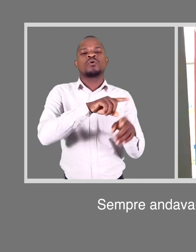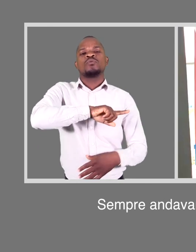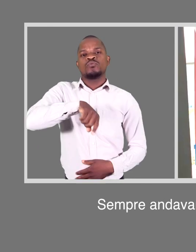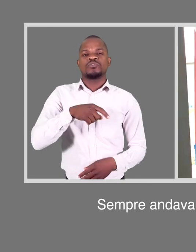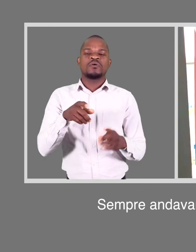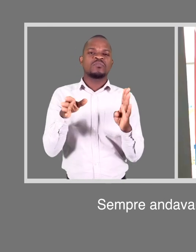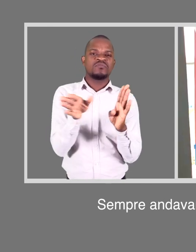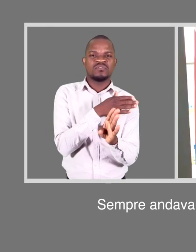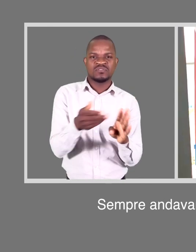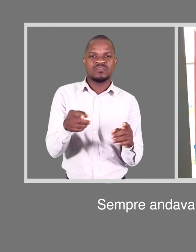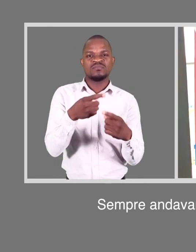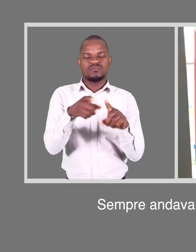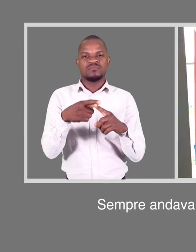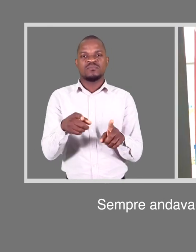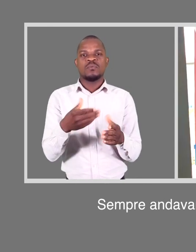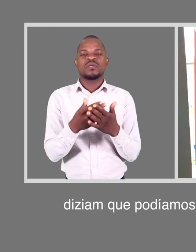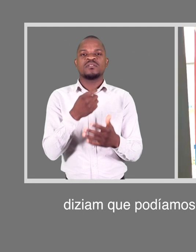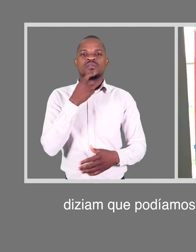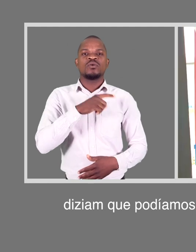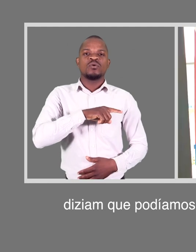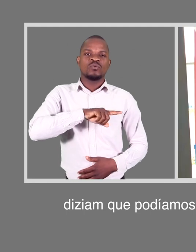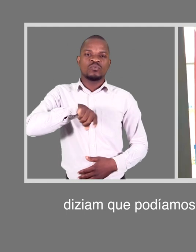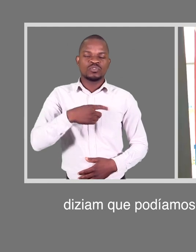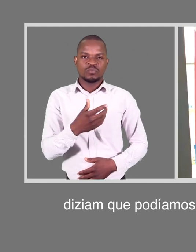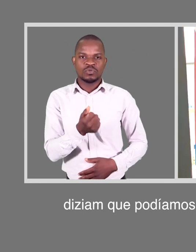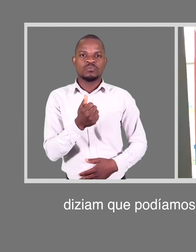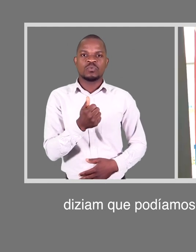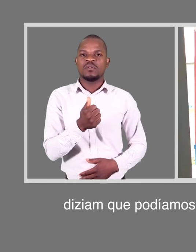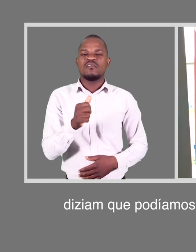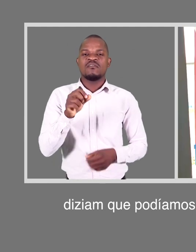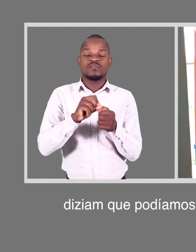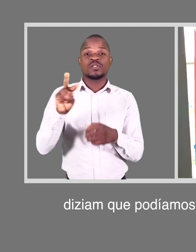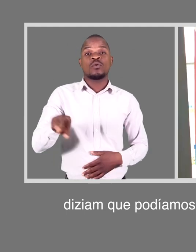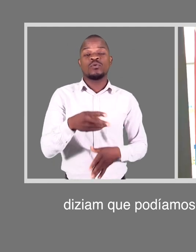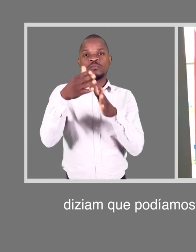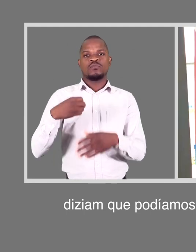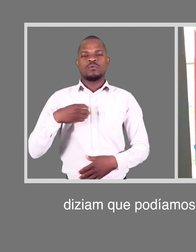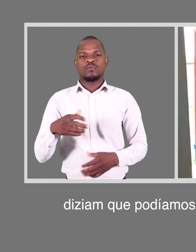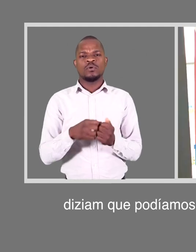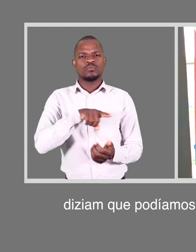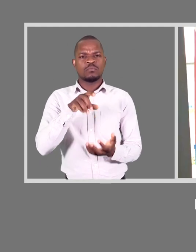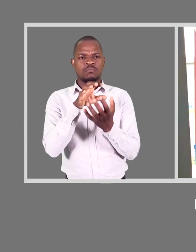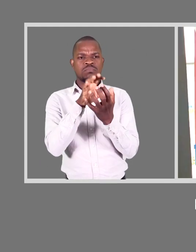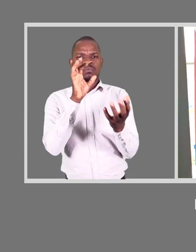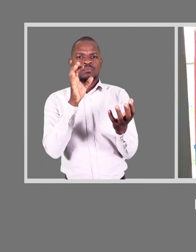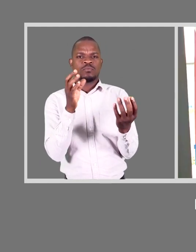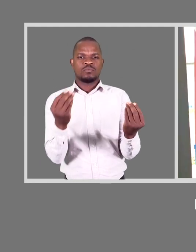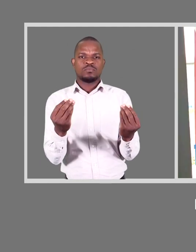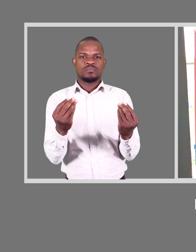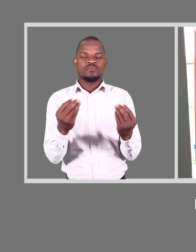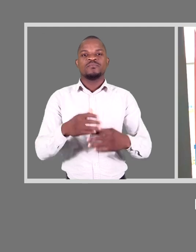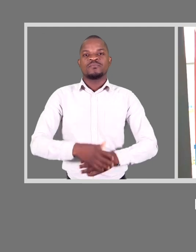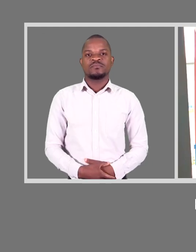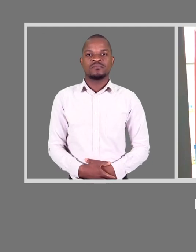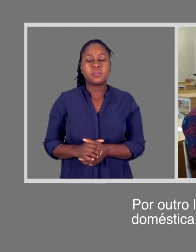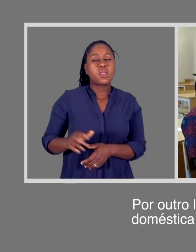andavam a atrás para nos violar. A dizer que podíamos fazer riqueza para algumas pessoas. E eu achava um